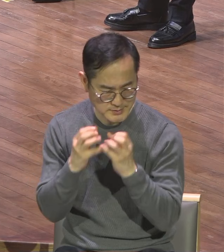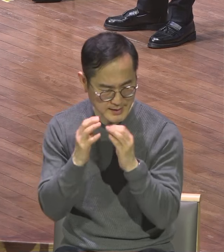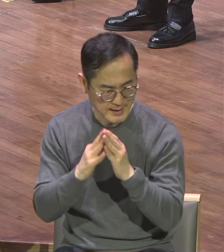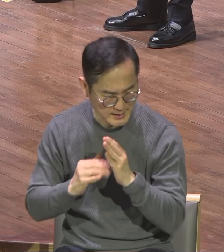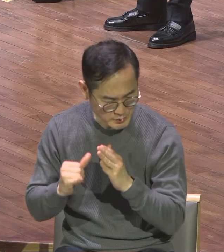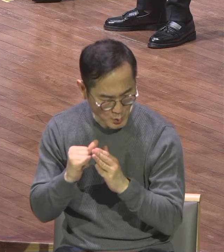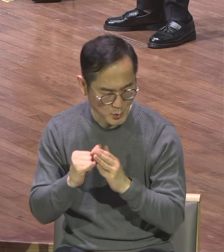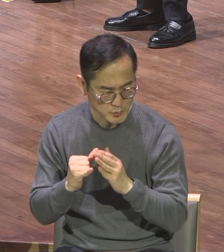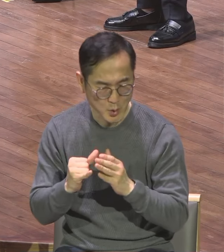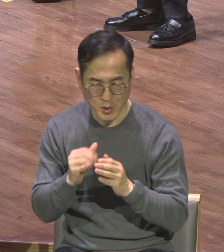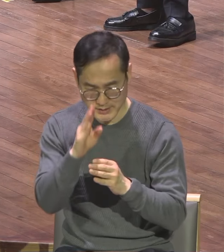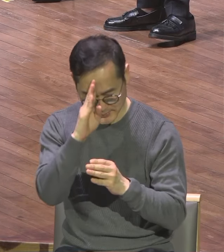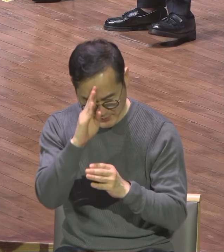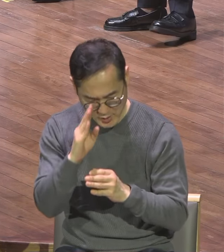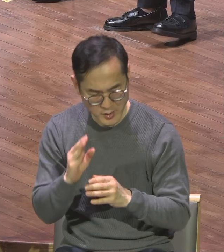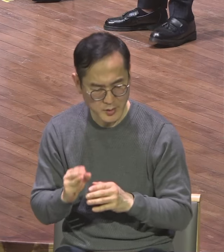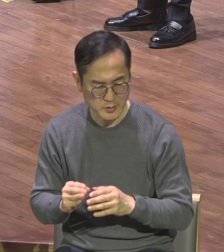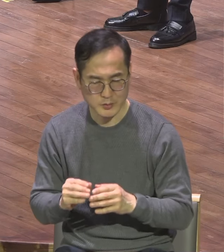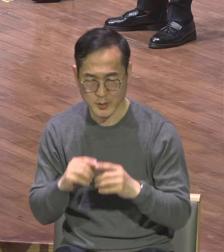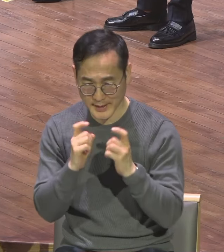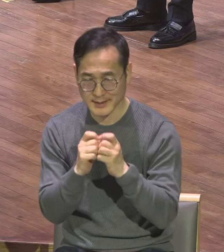한번 통성으로 기도하도록 하겠습니다.